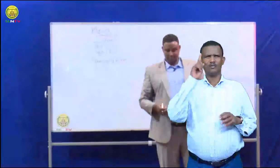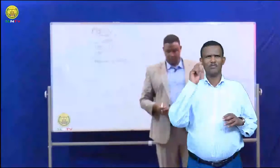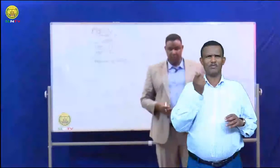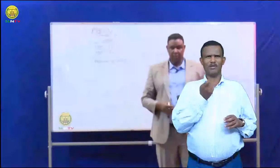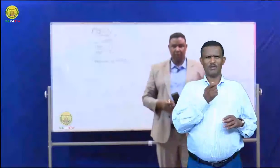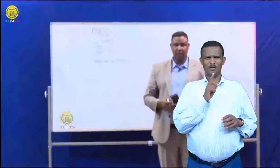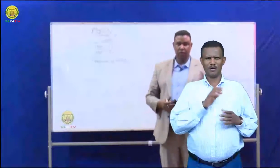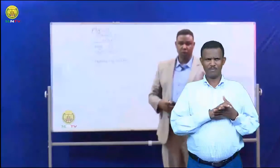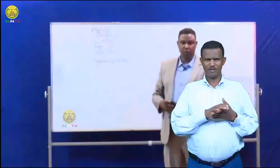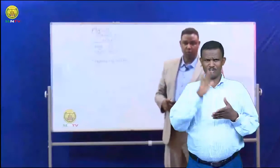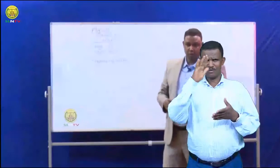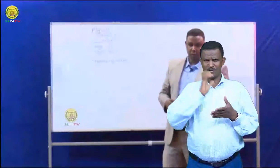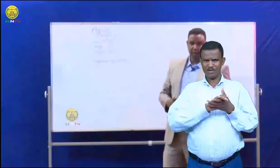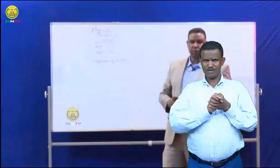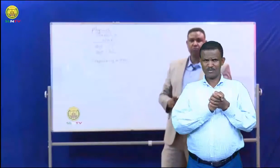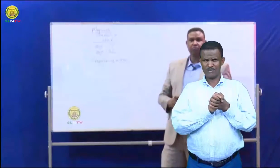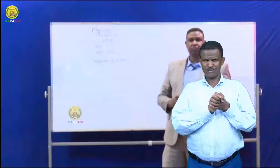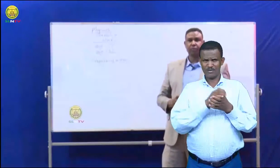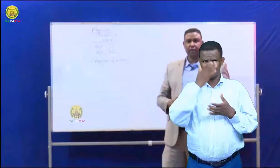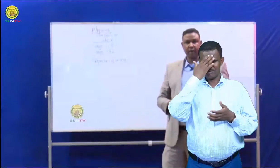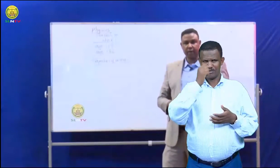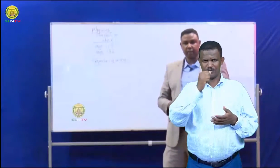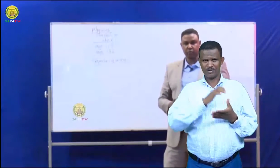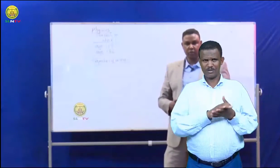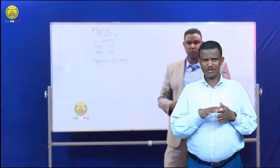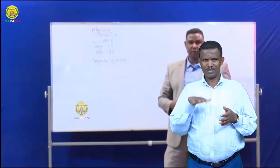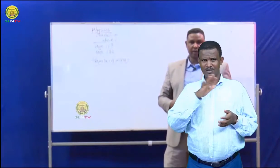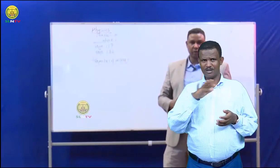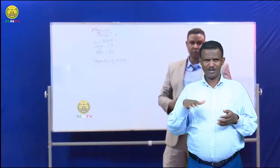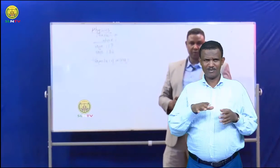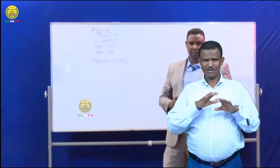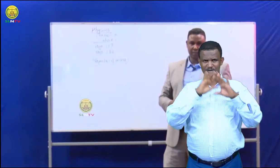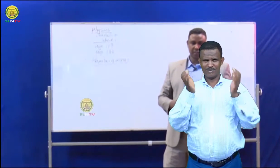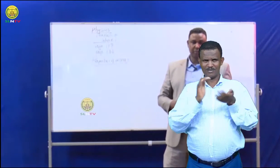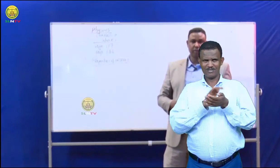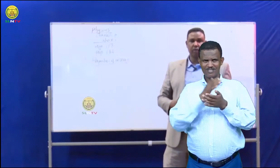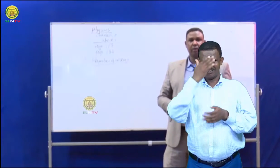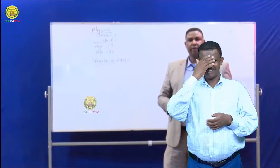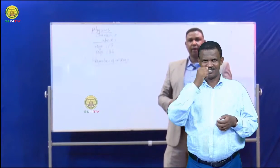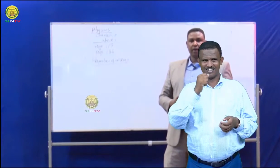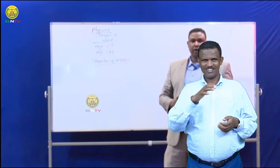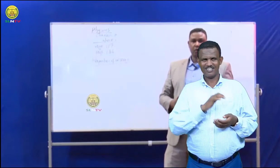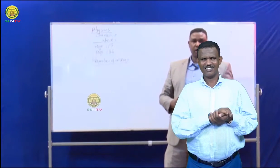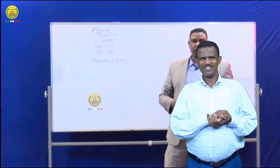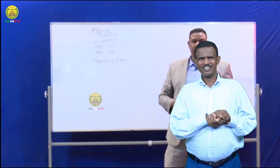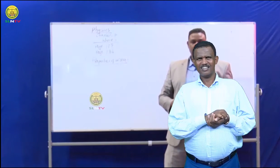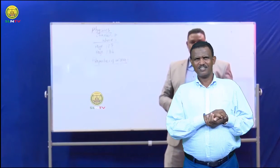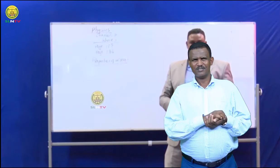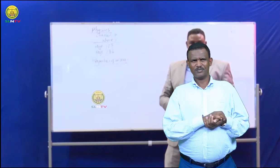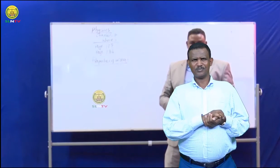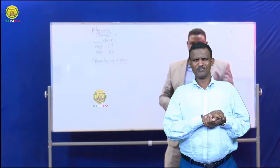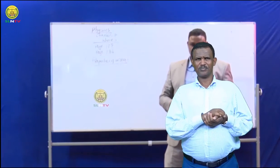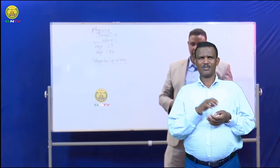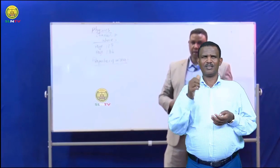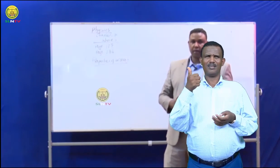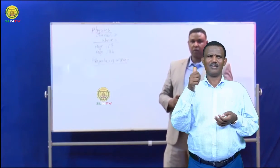Bismillahir Rahmanir Rahim. Assalamu alaikum wa rahmatullahi wa barakatuh. dhamaan ardayda jamhuuriyadda Soomaaliland waxaan ku salaamayaa salaanta islaamka ee waa Axmed Xuseen